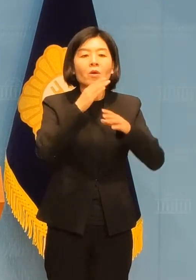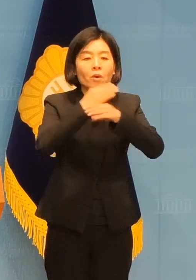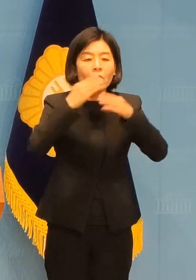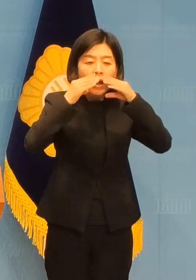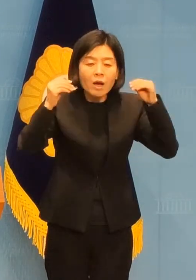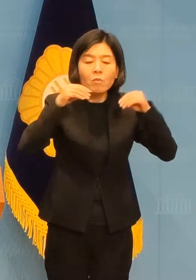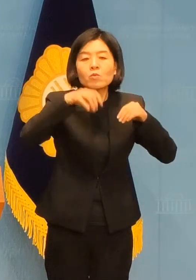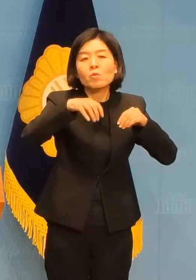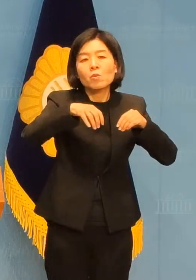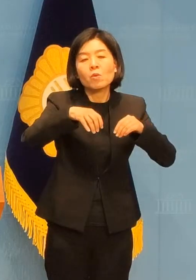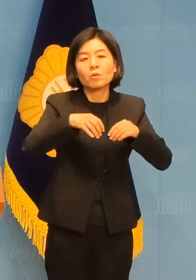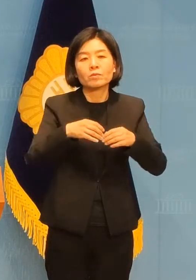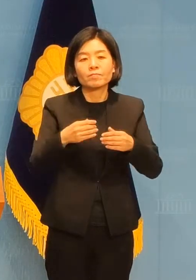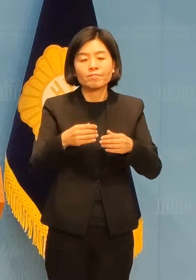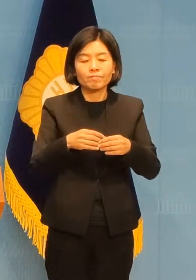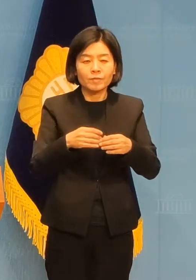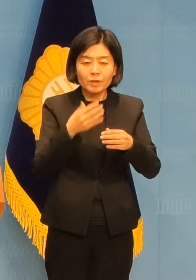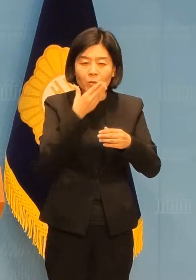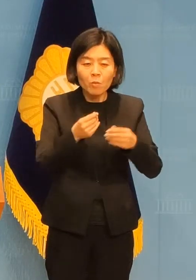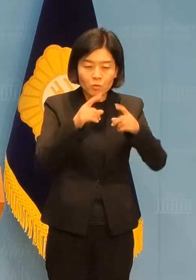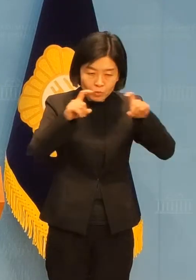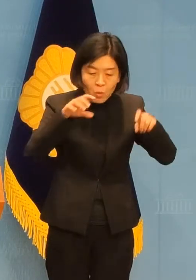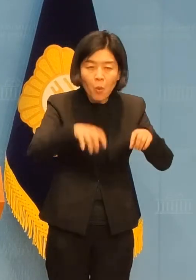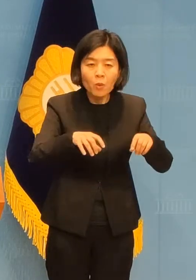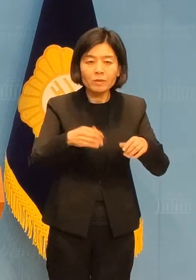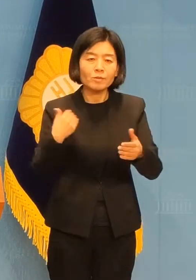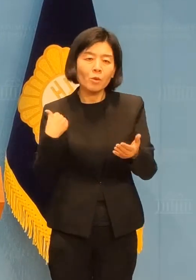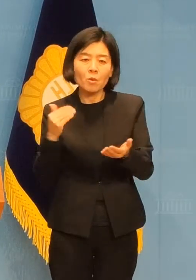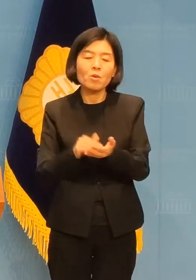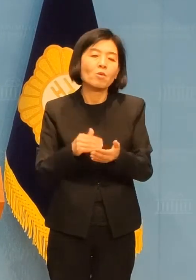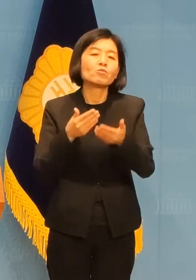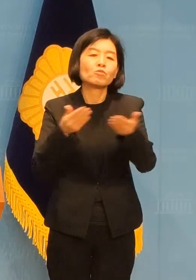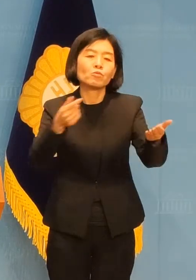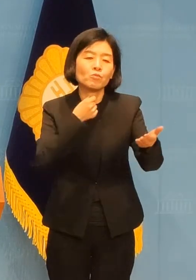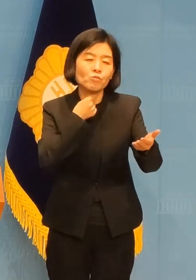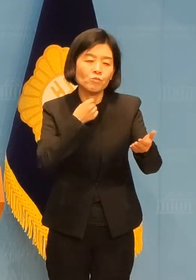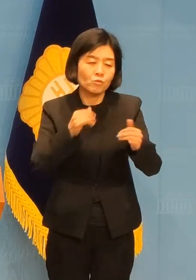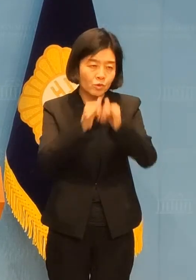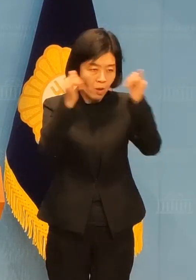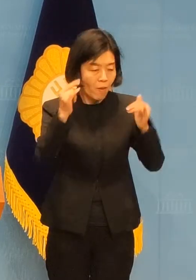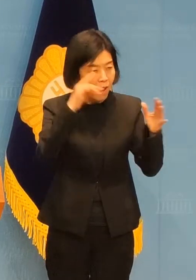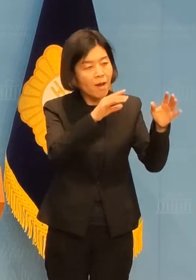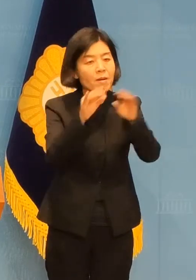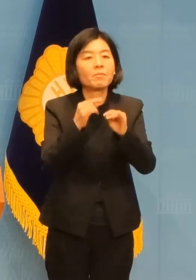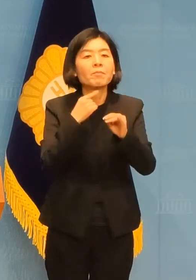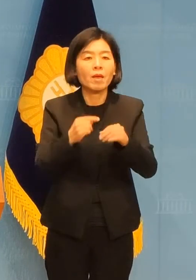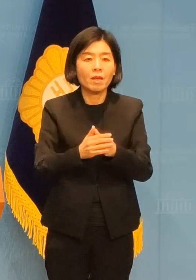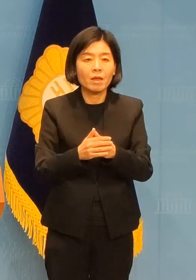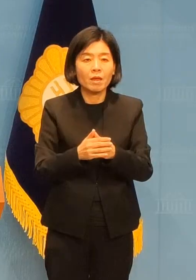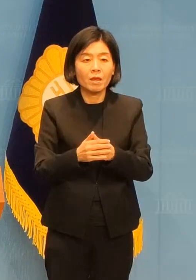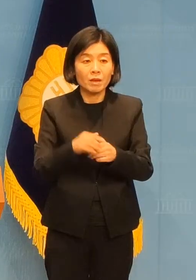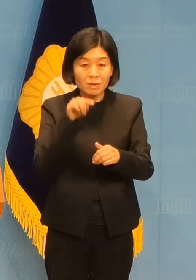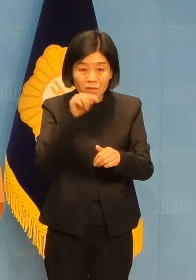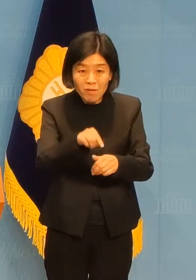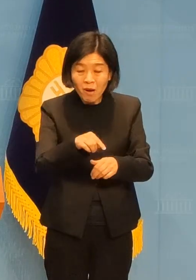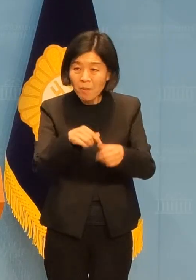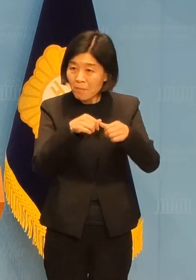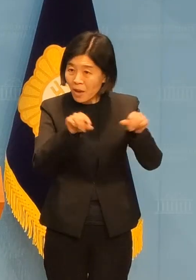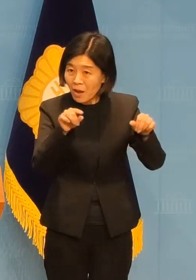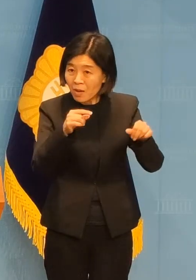시민에게 되돌리자는 사회적 합의의 결과이다. 그 합의를 망치려는 오시장식 개발은